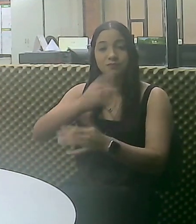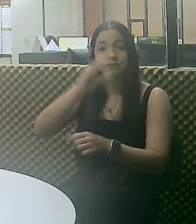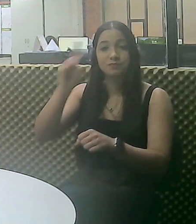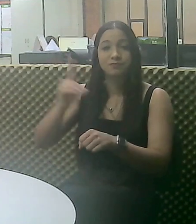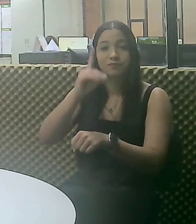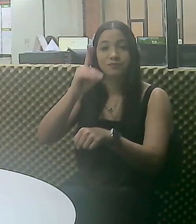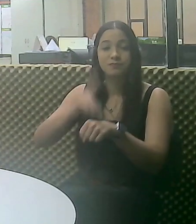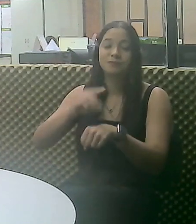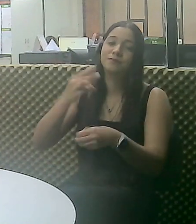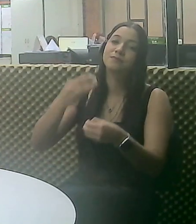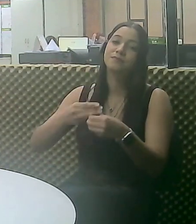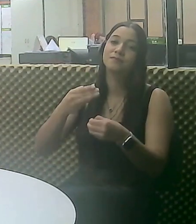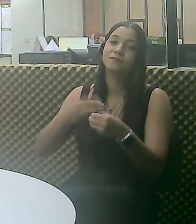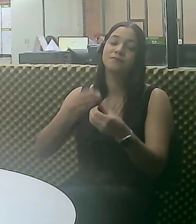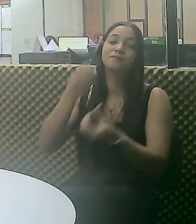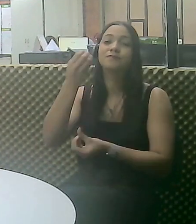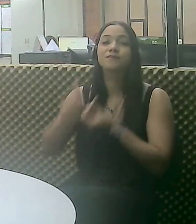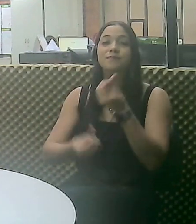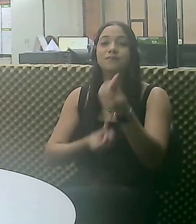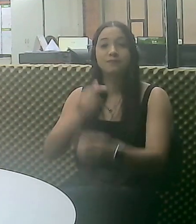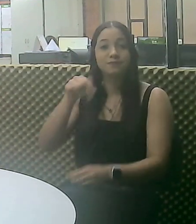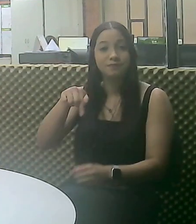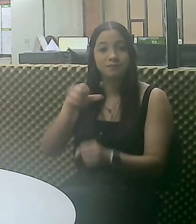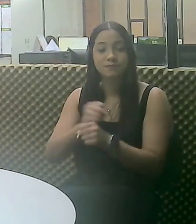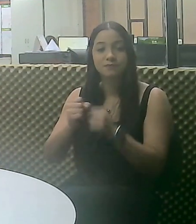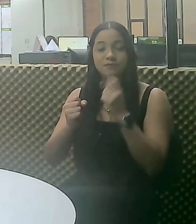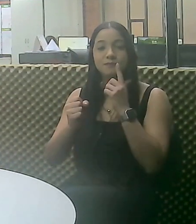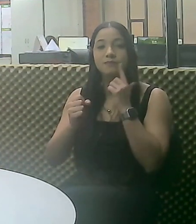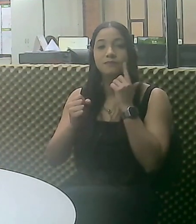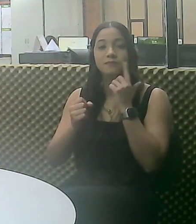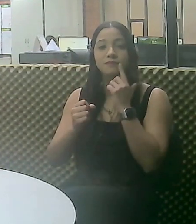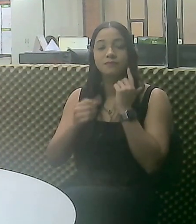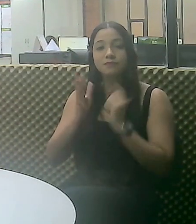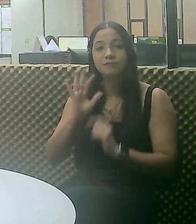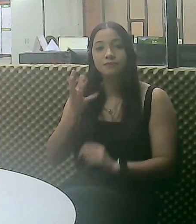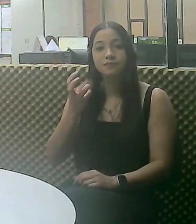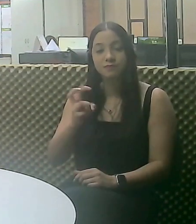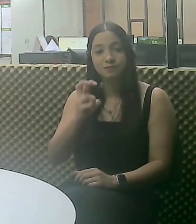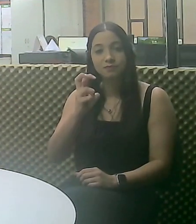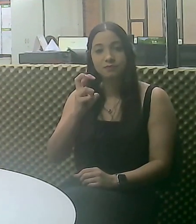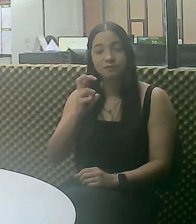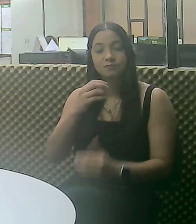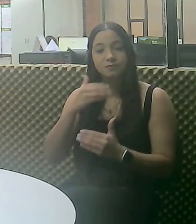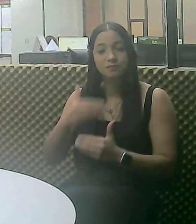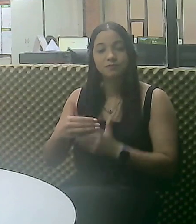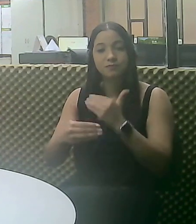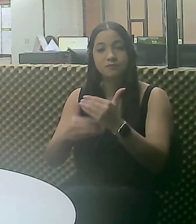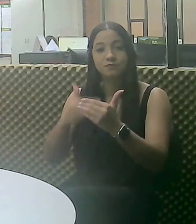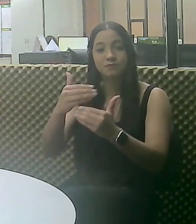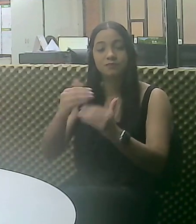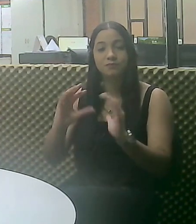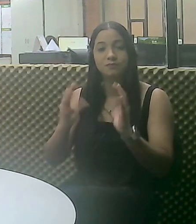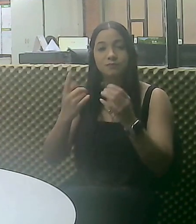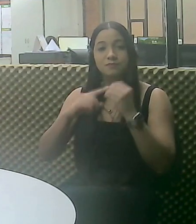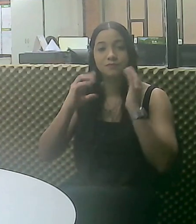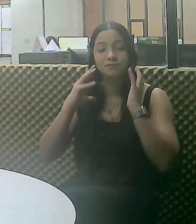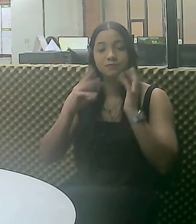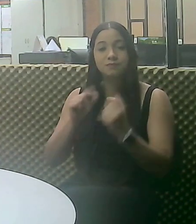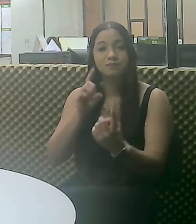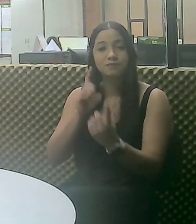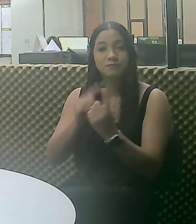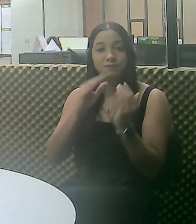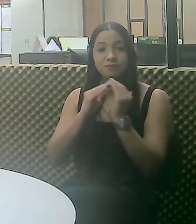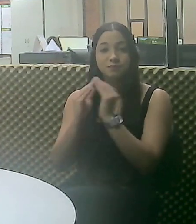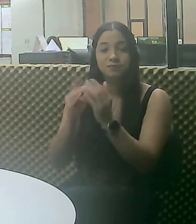município. Durante o primeiro semestre deste ano, foram realizadas 5 etapas do mutirão Cidade Limpa, com atendimentos nas regiões